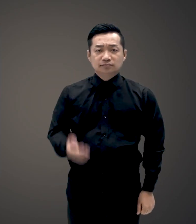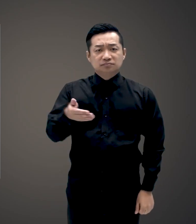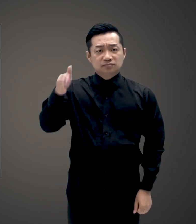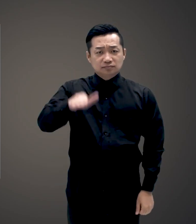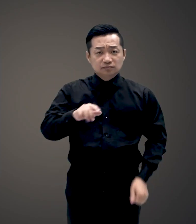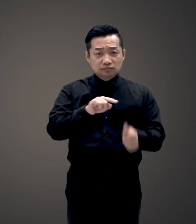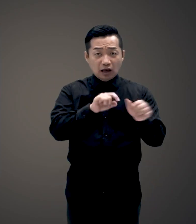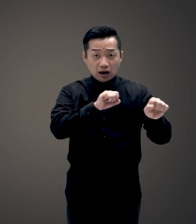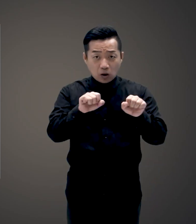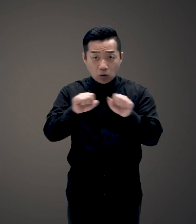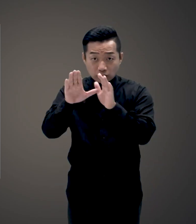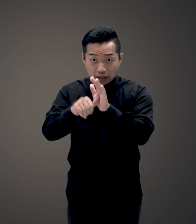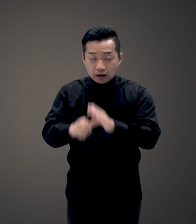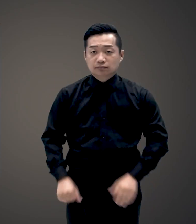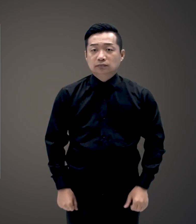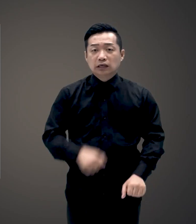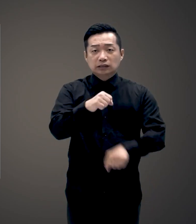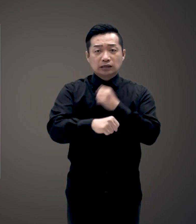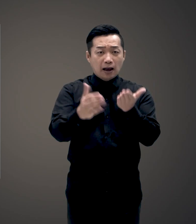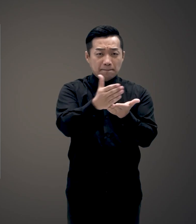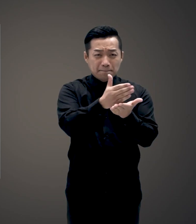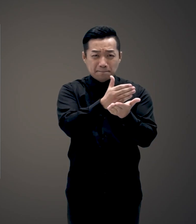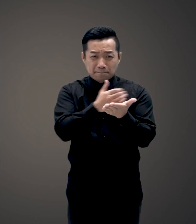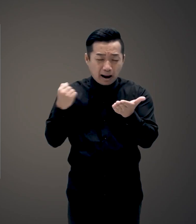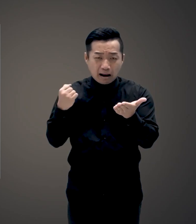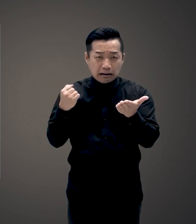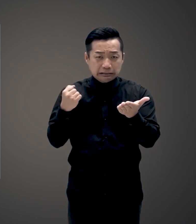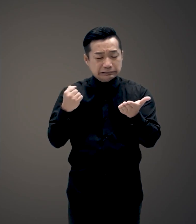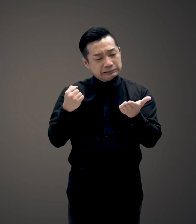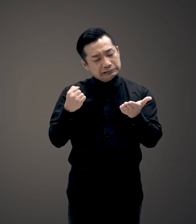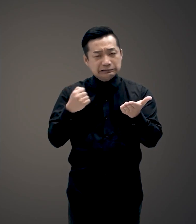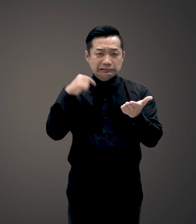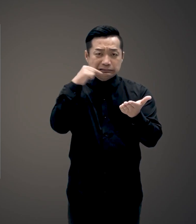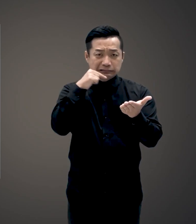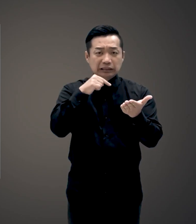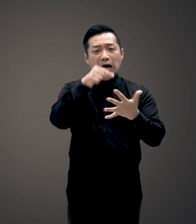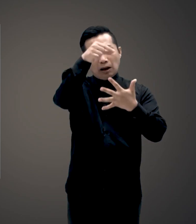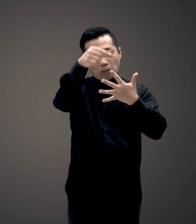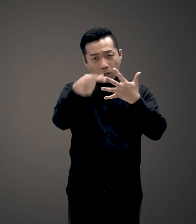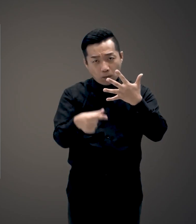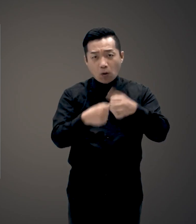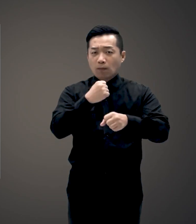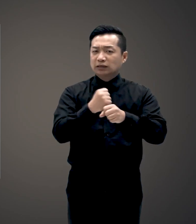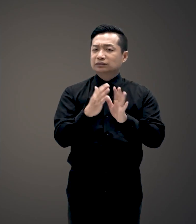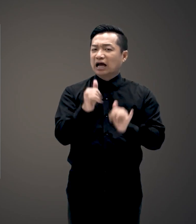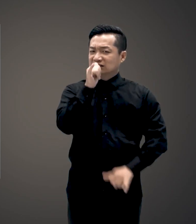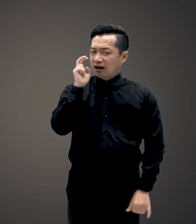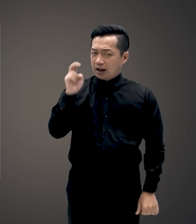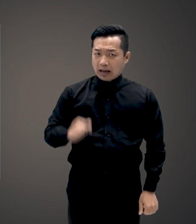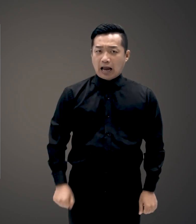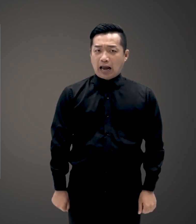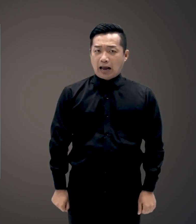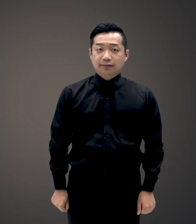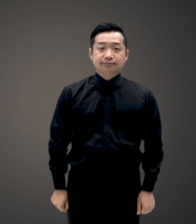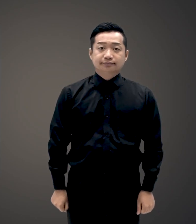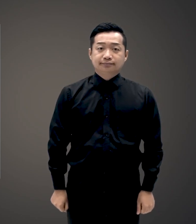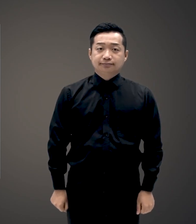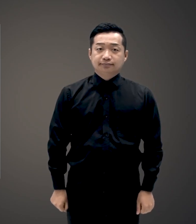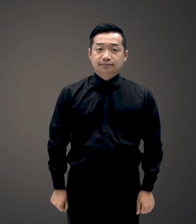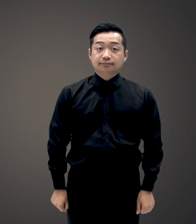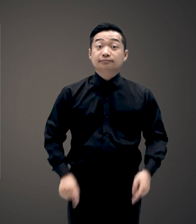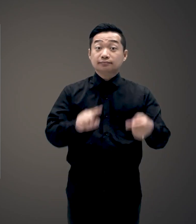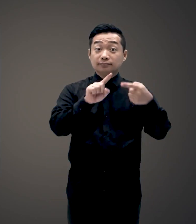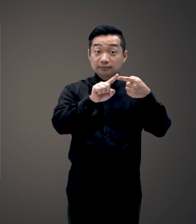하지만 로미오의 행위에서 자유를 박탈하는 고약한 목록을 만들고 싶은 사람도 있을 것이다.